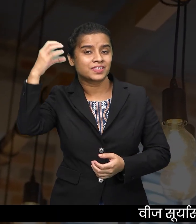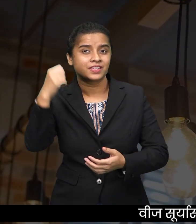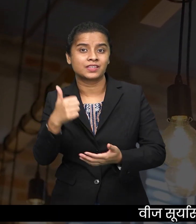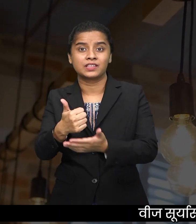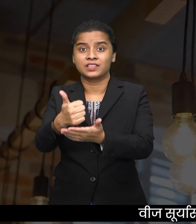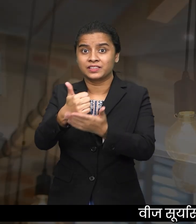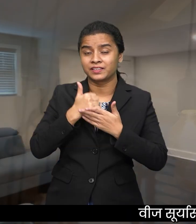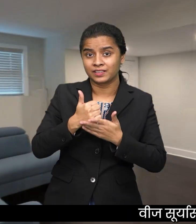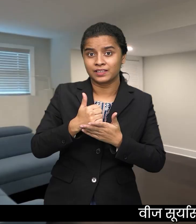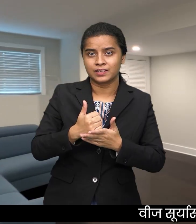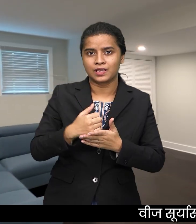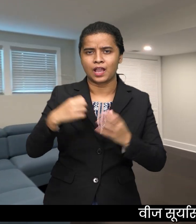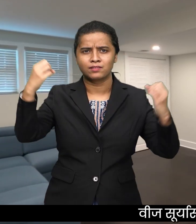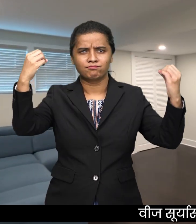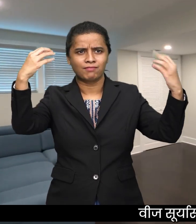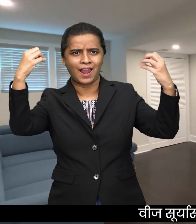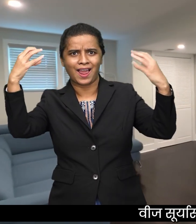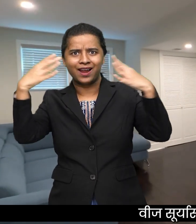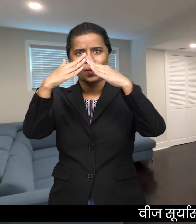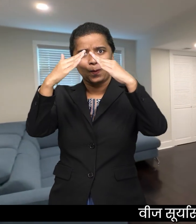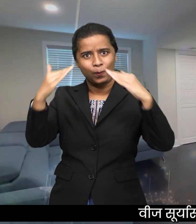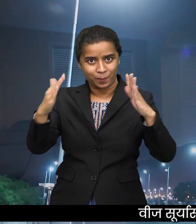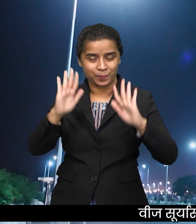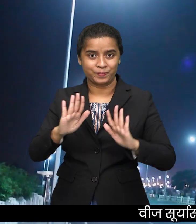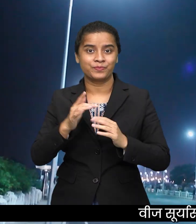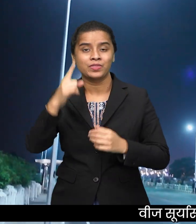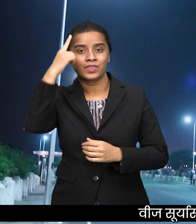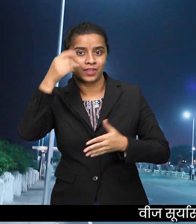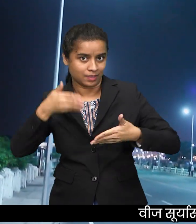वीज सूर्यास्तानंतरही आपली घरे,